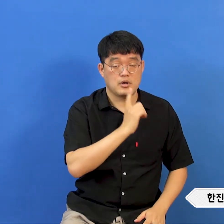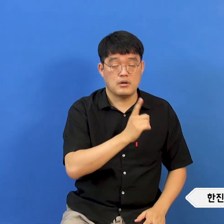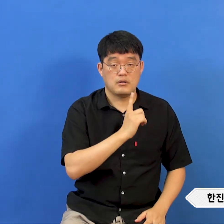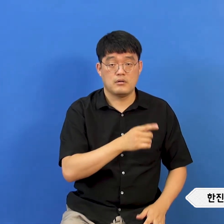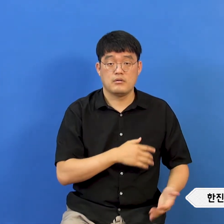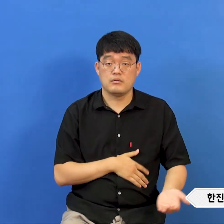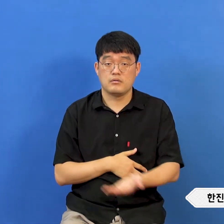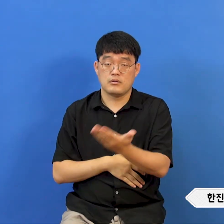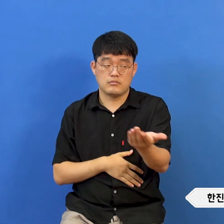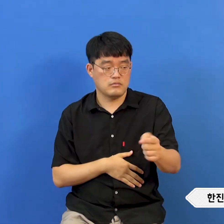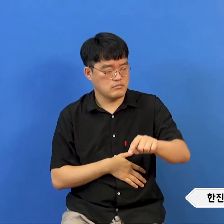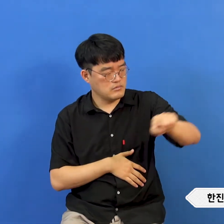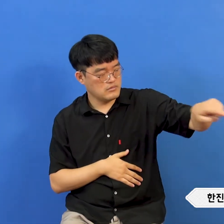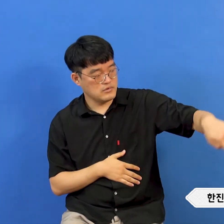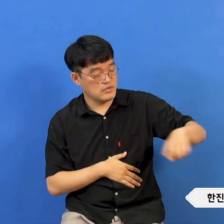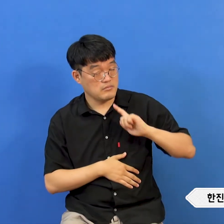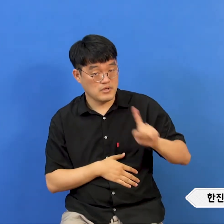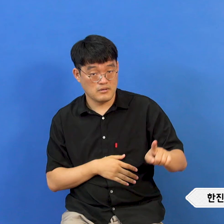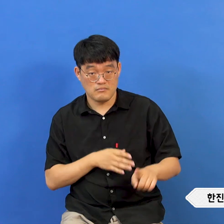여러분, 그 말이 맞습니까?